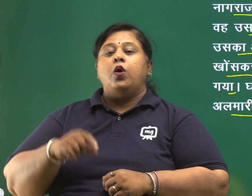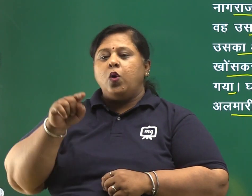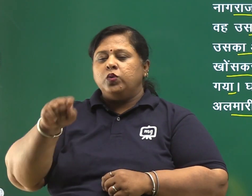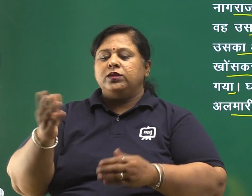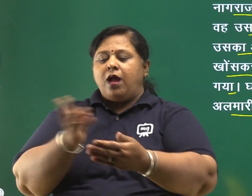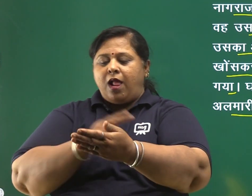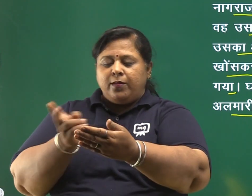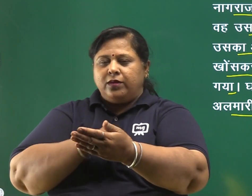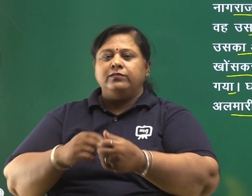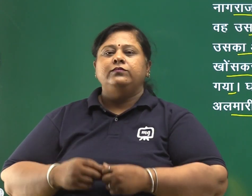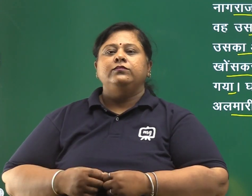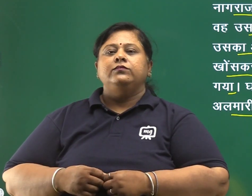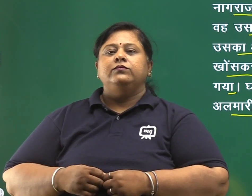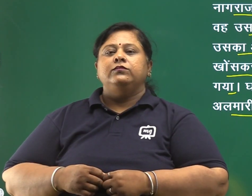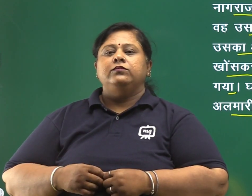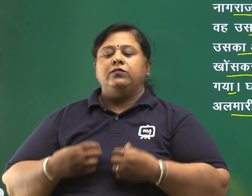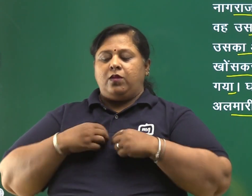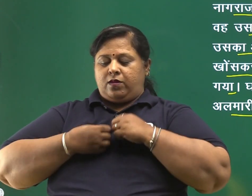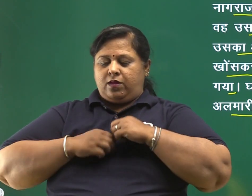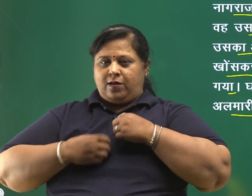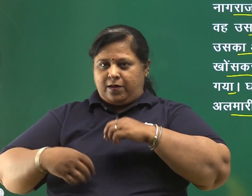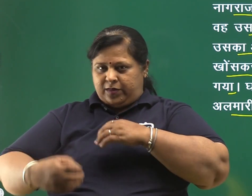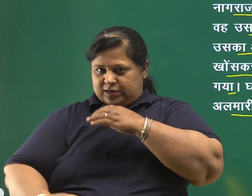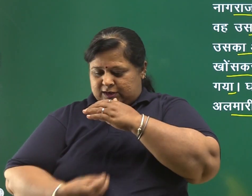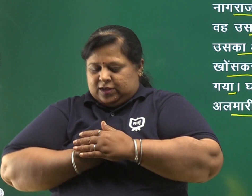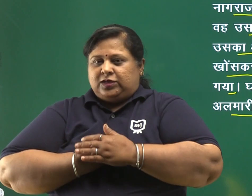उसका एल्बम कमीज के नीचे